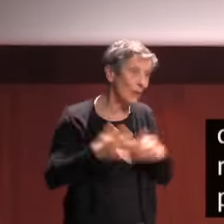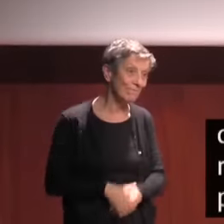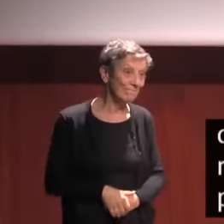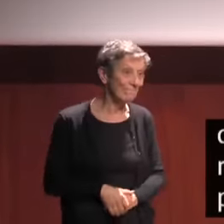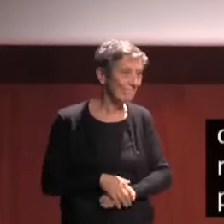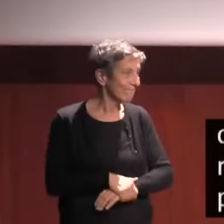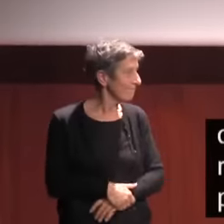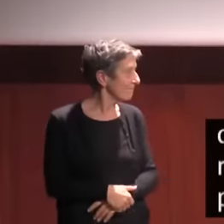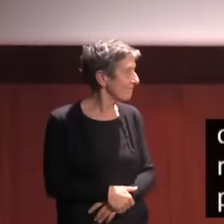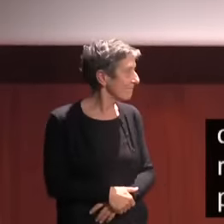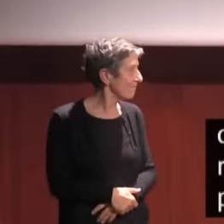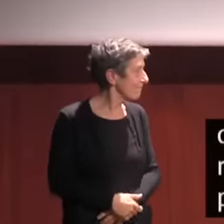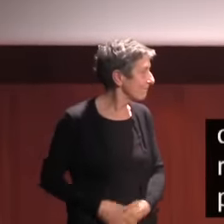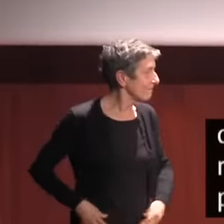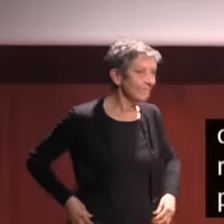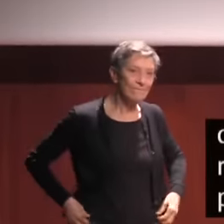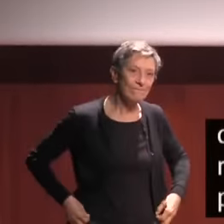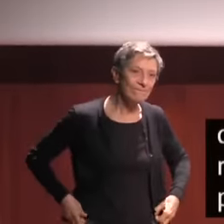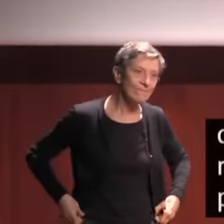Oui.